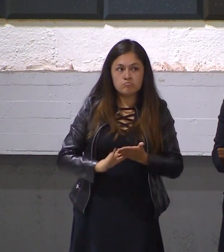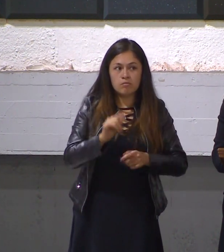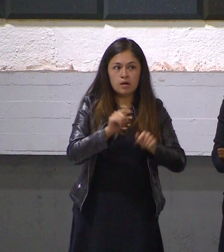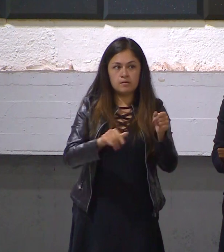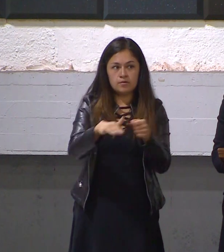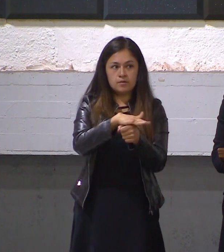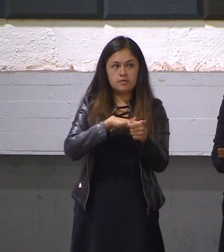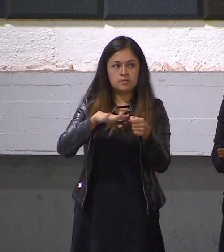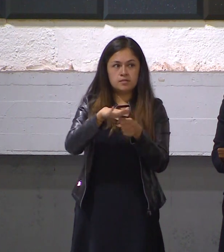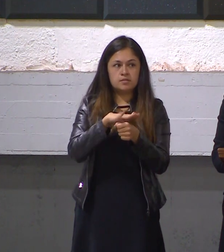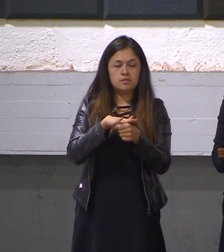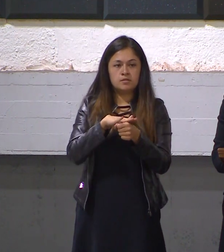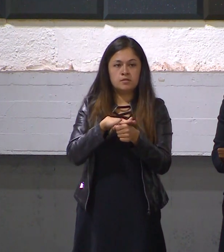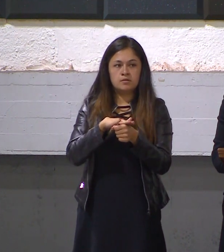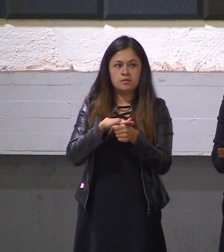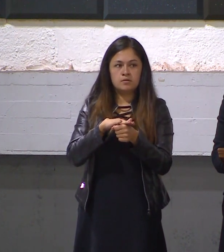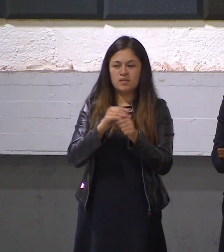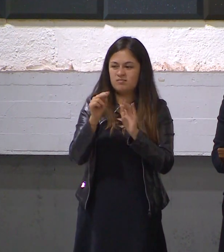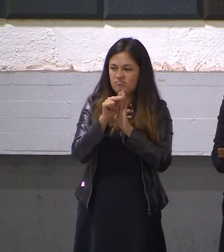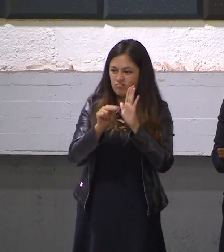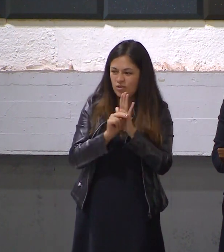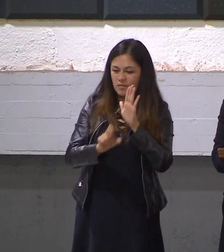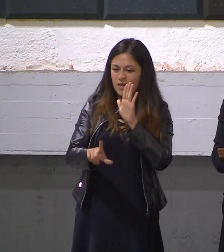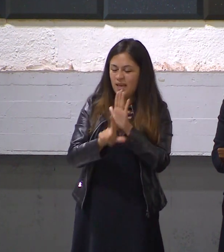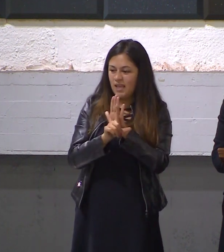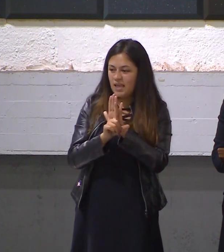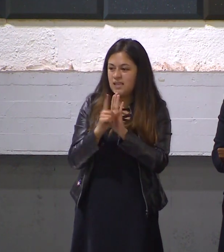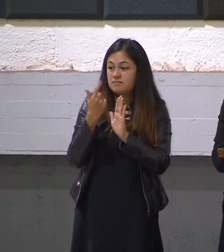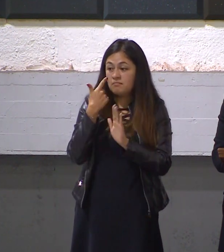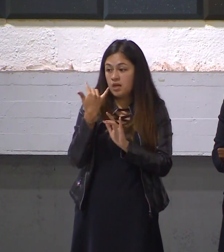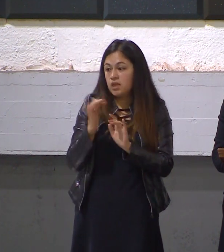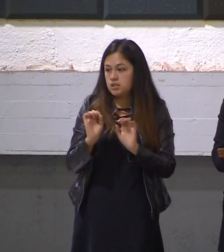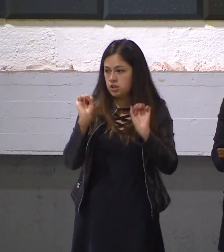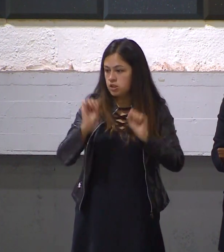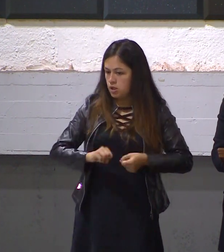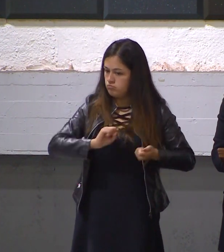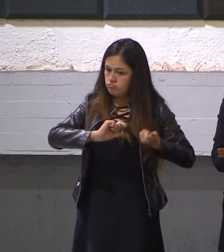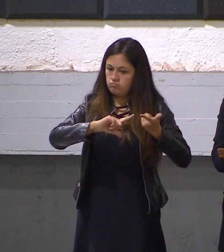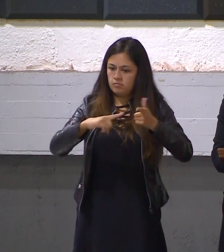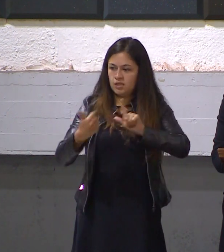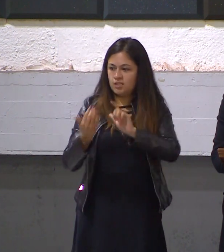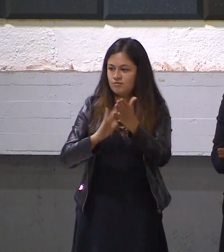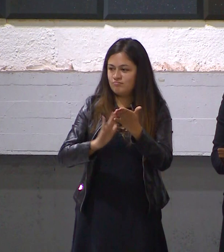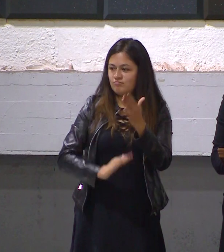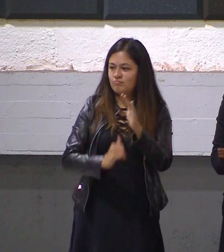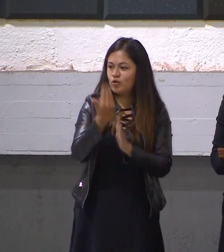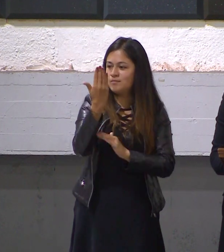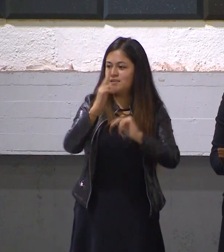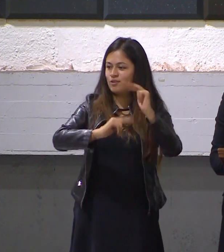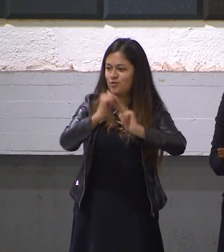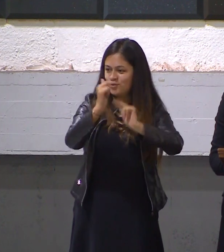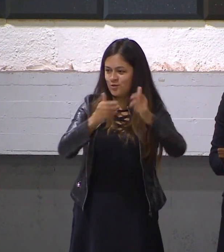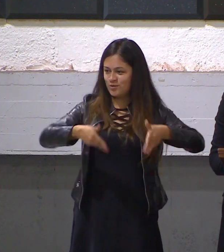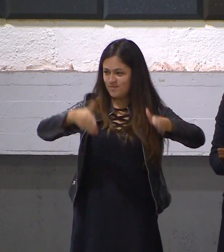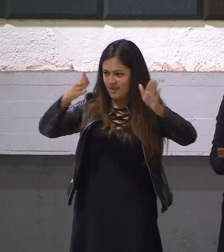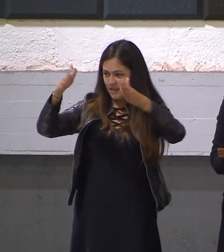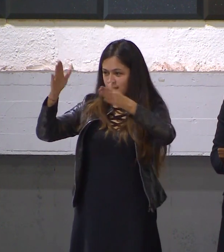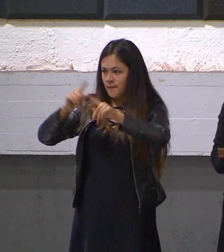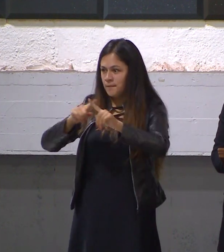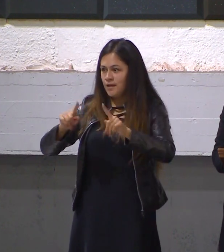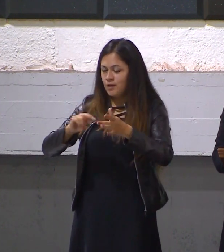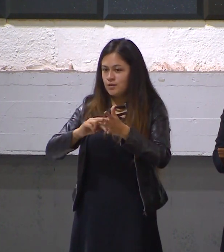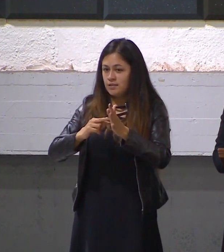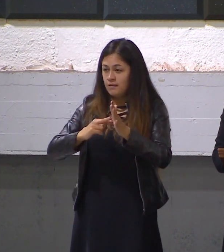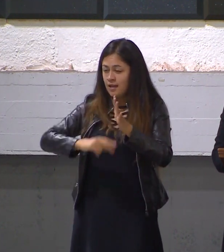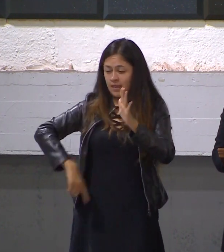de carácter normativo administrativo sí pero es posible que la construcción claro no se dé de